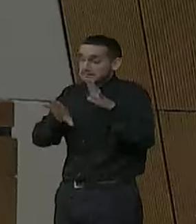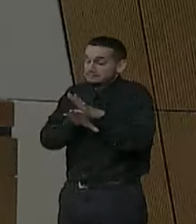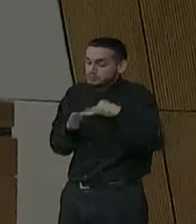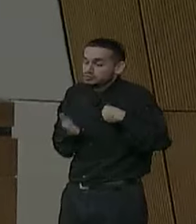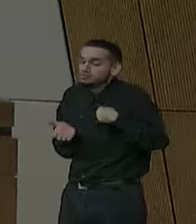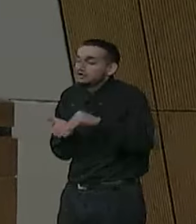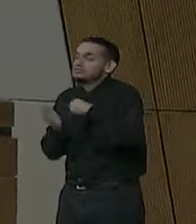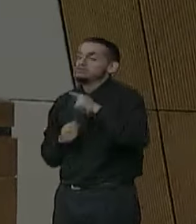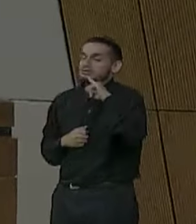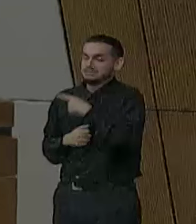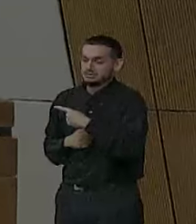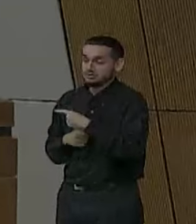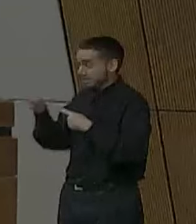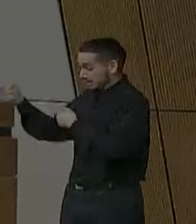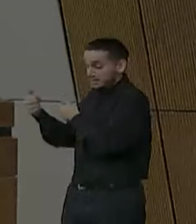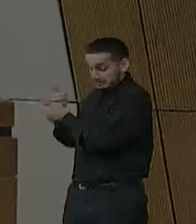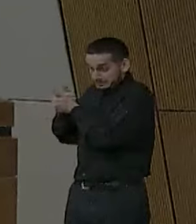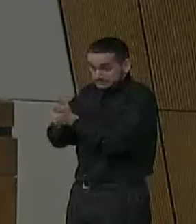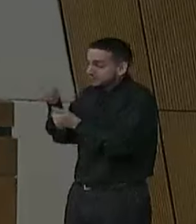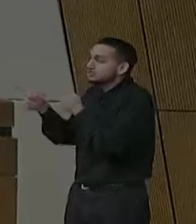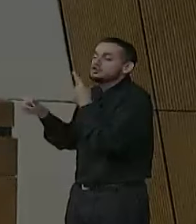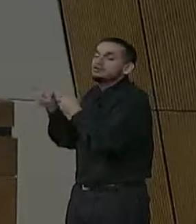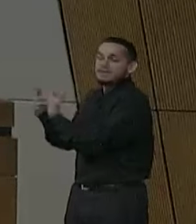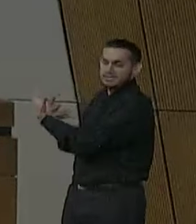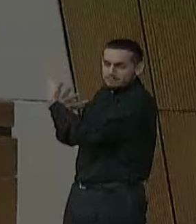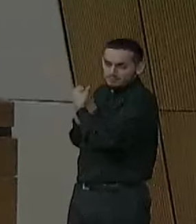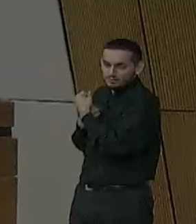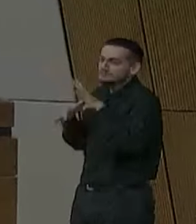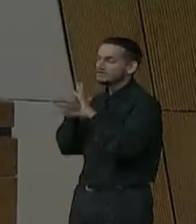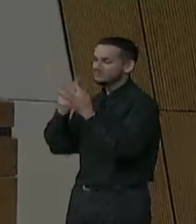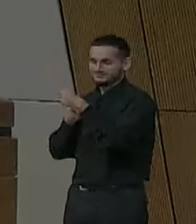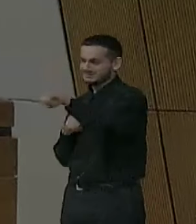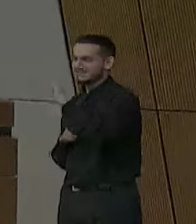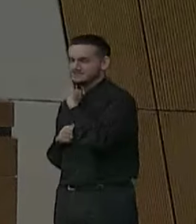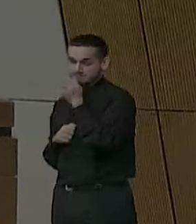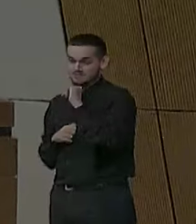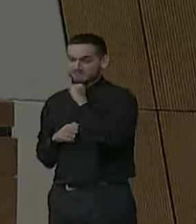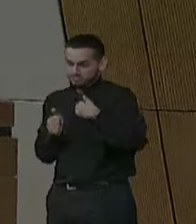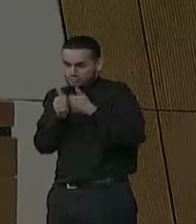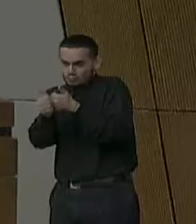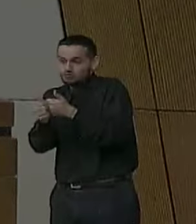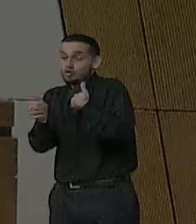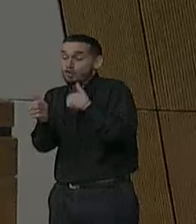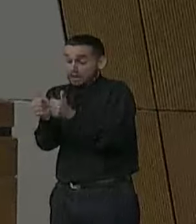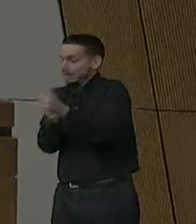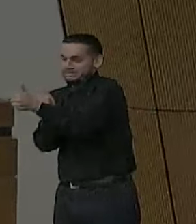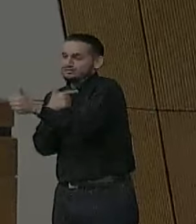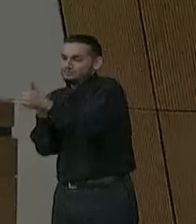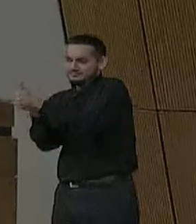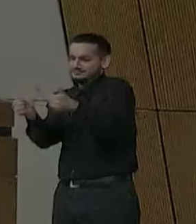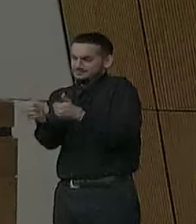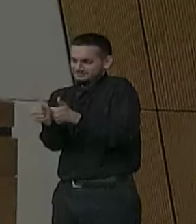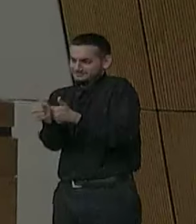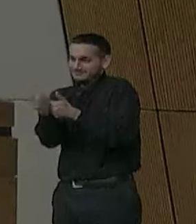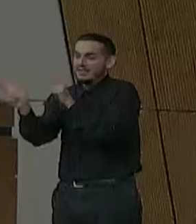o no hacer, y el asistente es un apoyo. Entonces, vemos que hay muchos beneficios, vemos que hay muchas cosas que se pueden contemplar